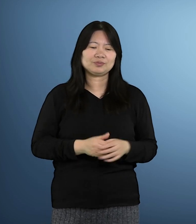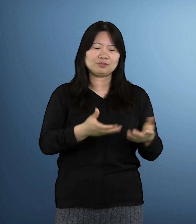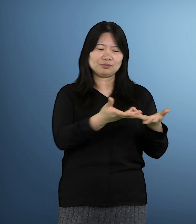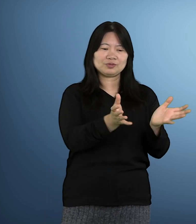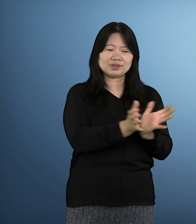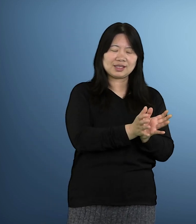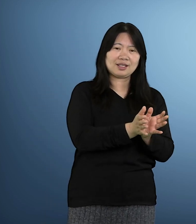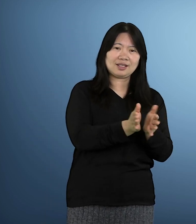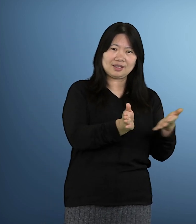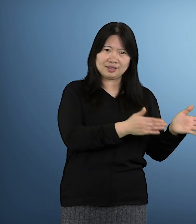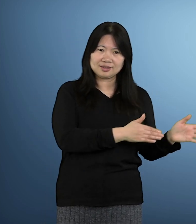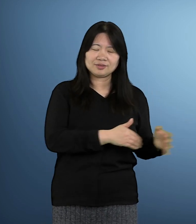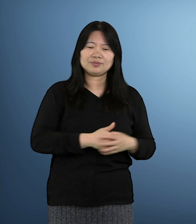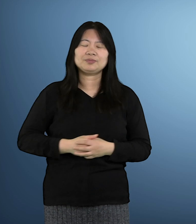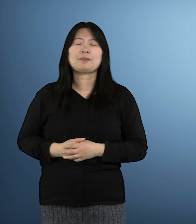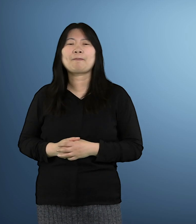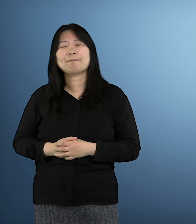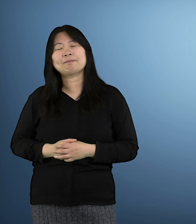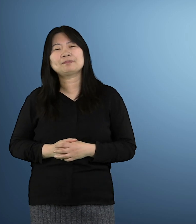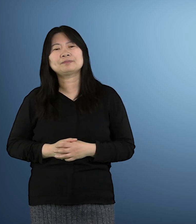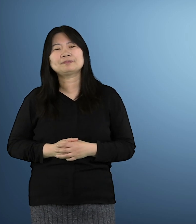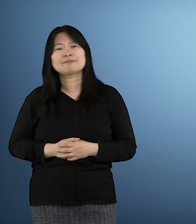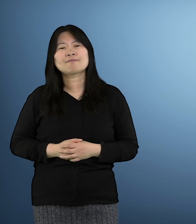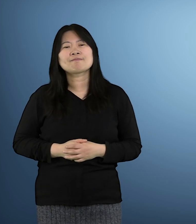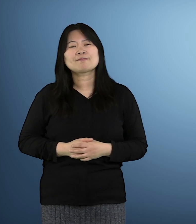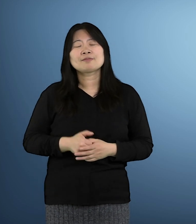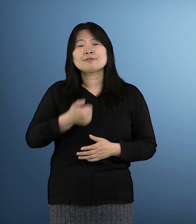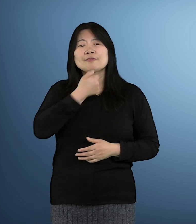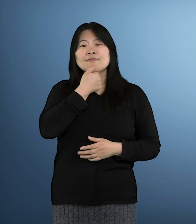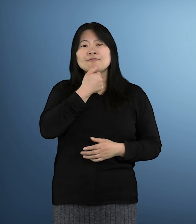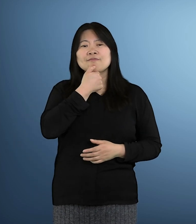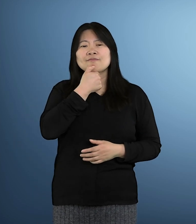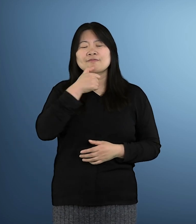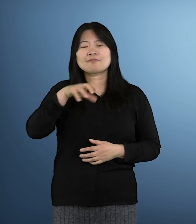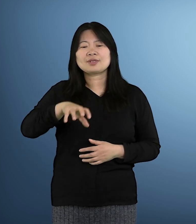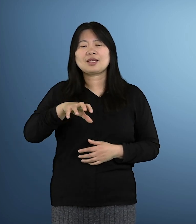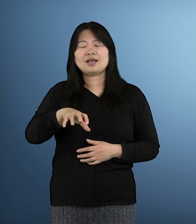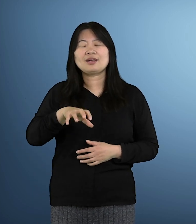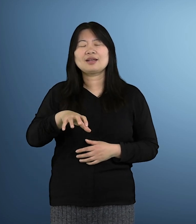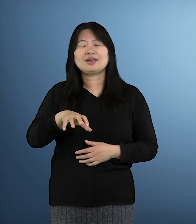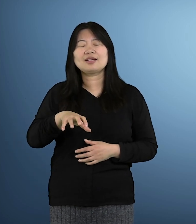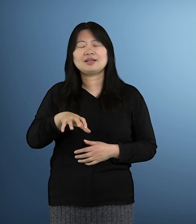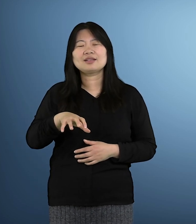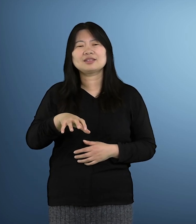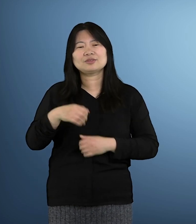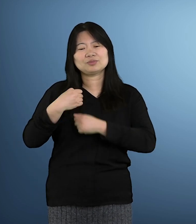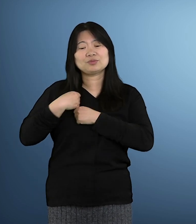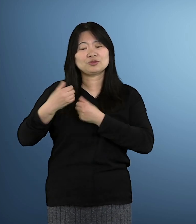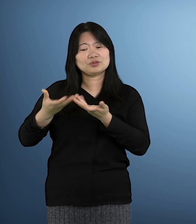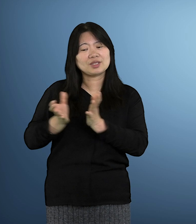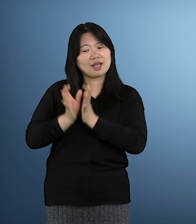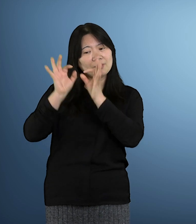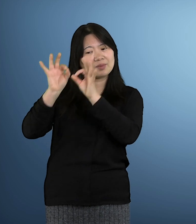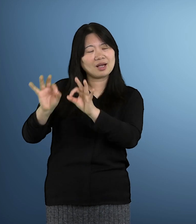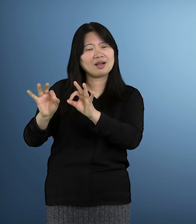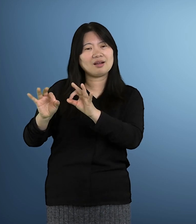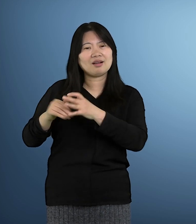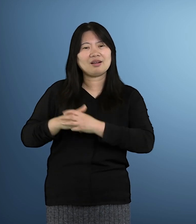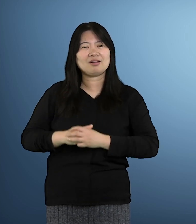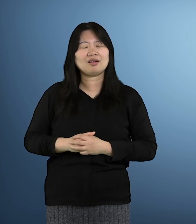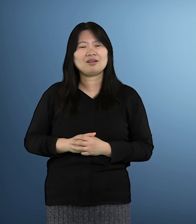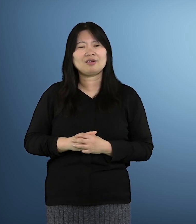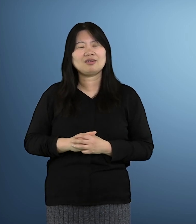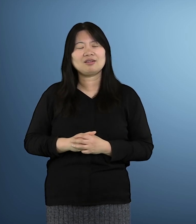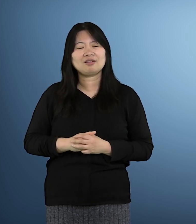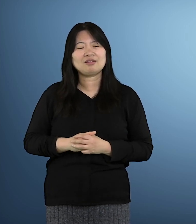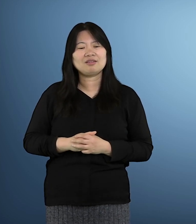부대입니다. 그런데 이 로마의 이 시위대는 그 정도 범주를